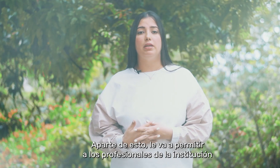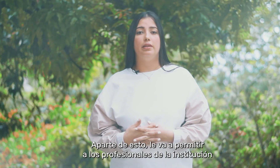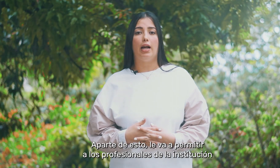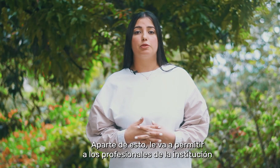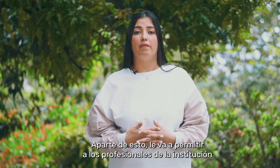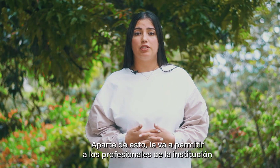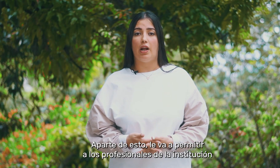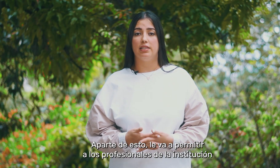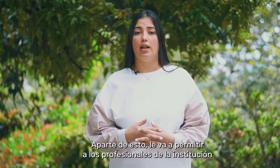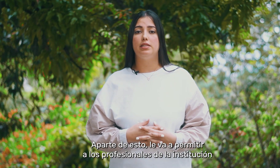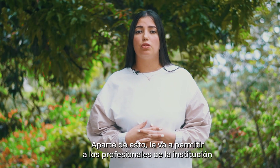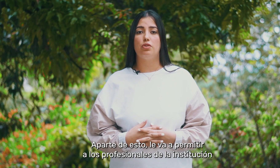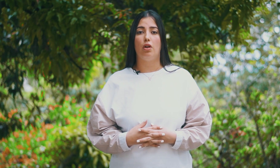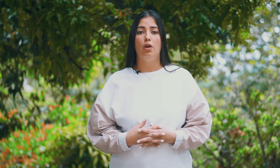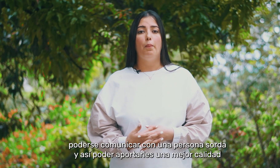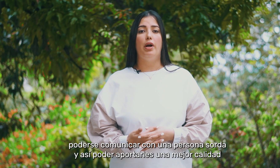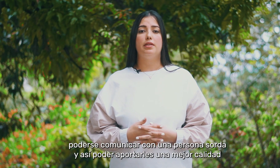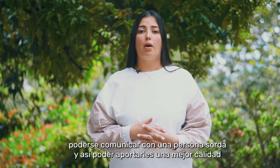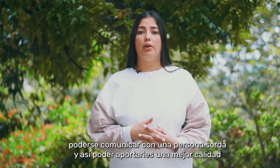permitir a los profesionales de la institución poderse